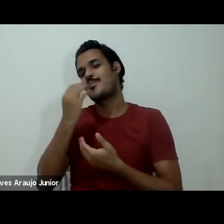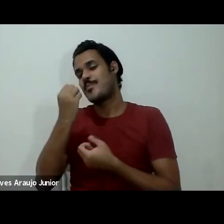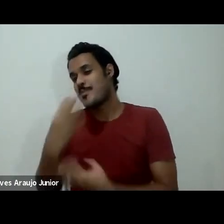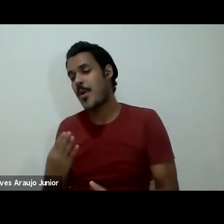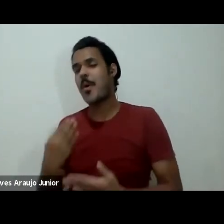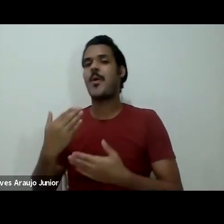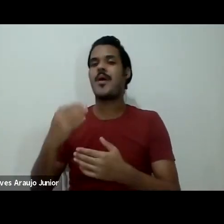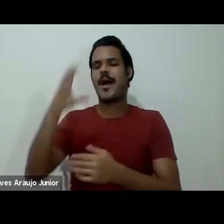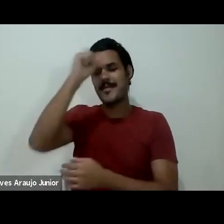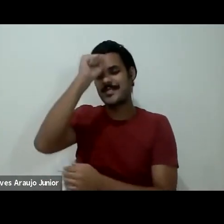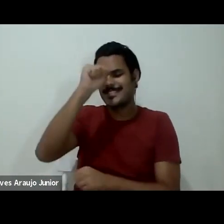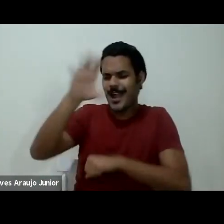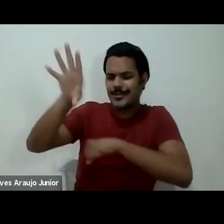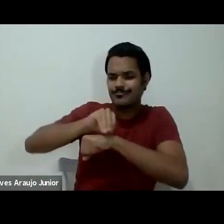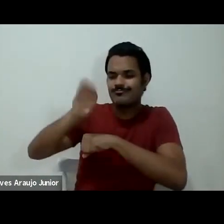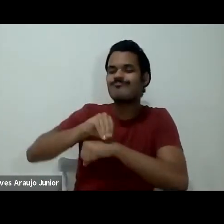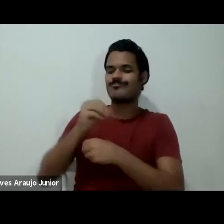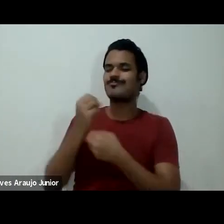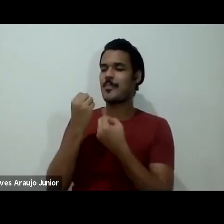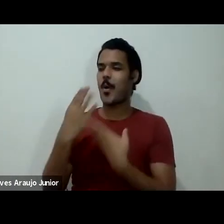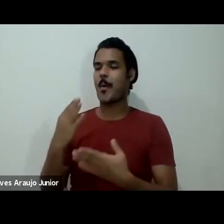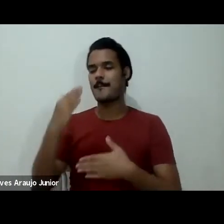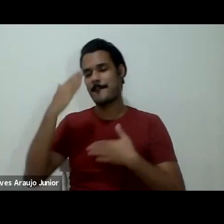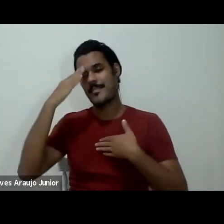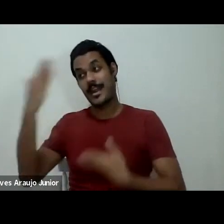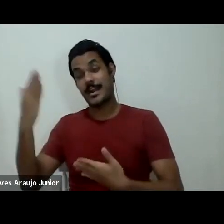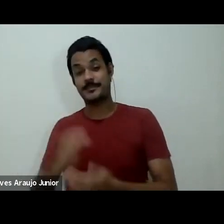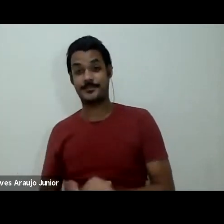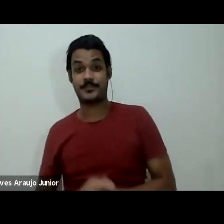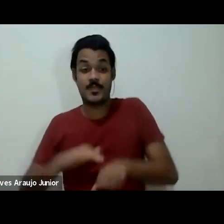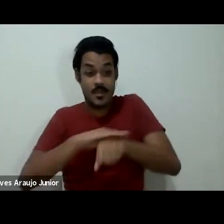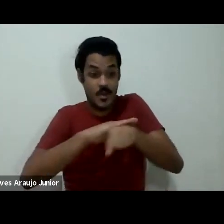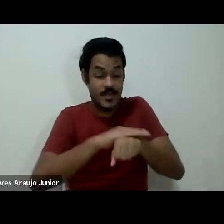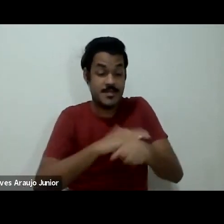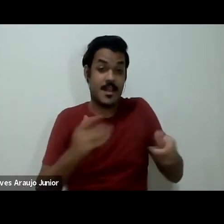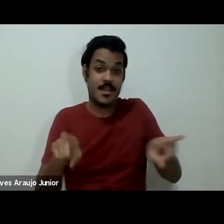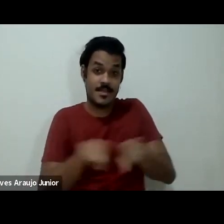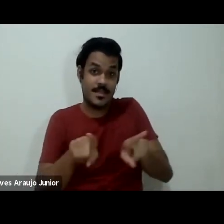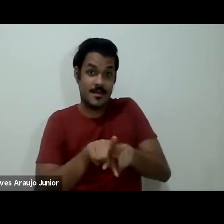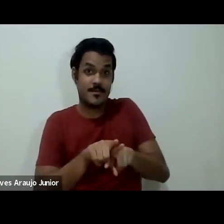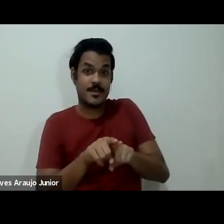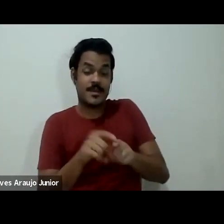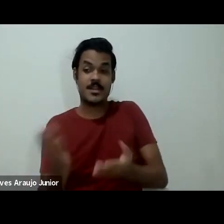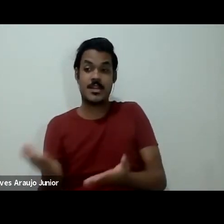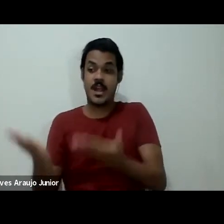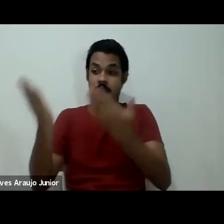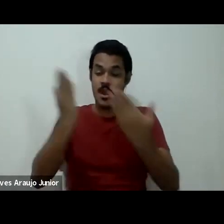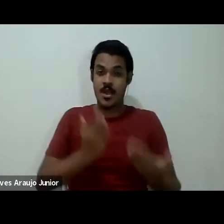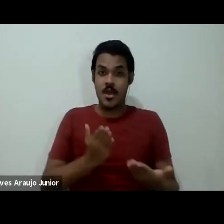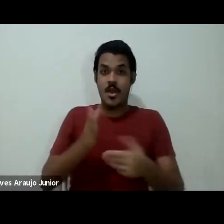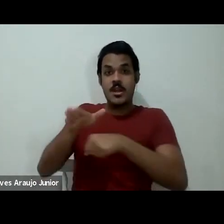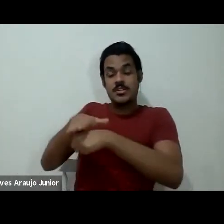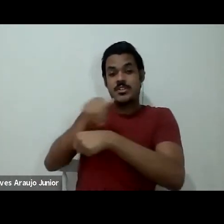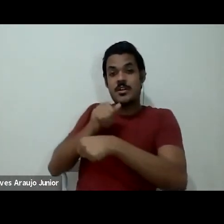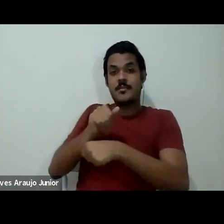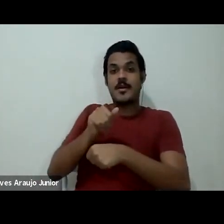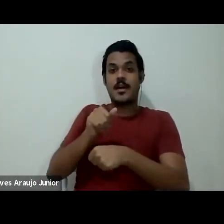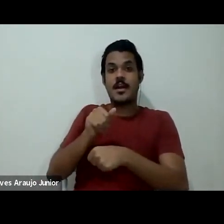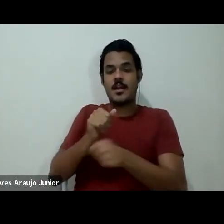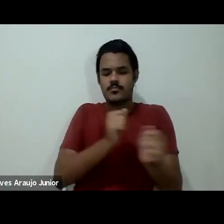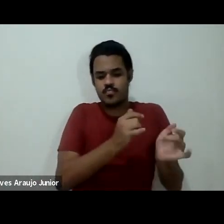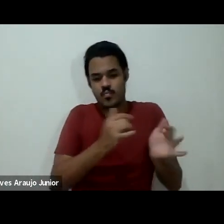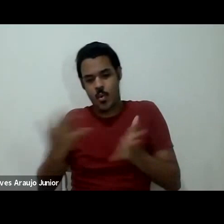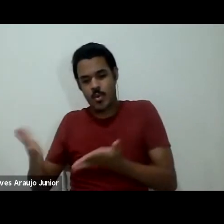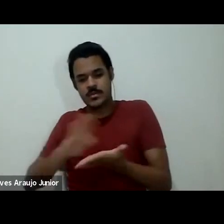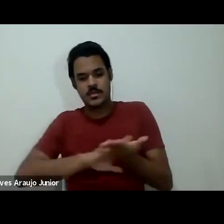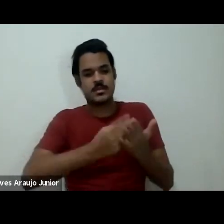esse trabalho. Para conversar com a gente também, eu gostaria de chamar agora, para conversar conosco sobre o processo de